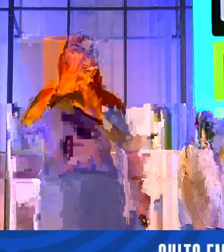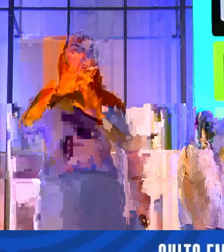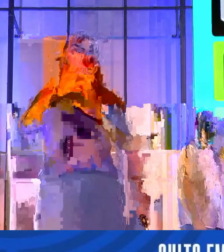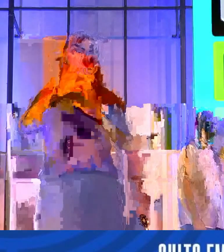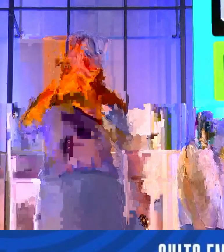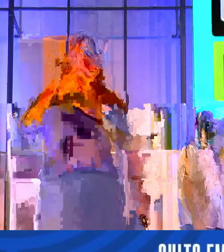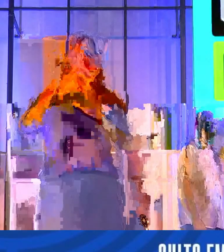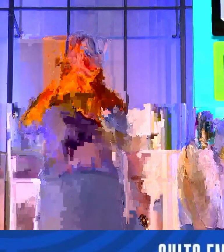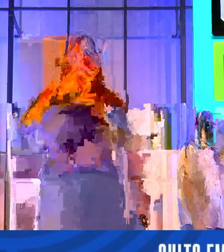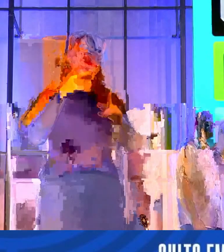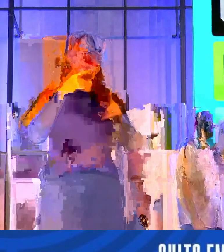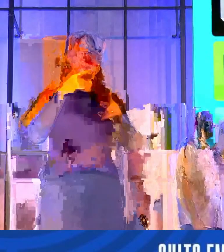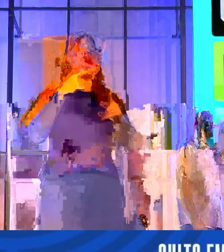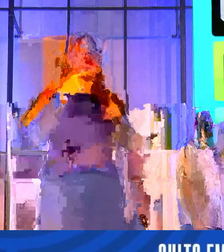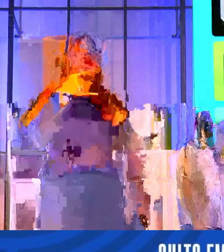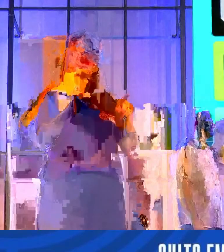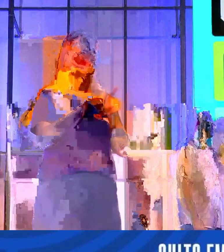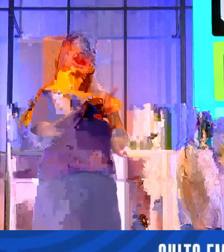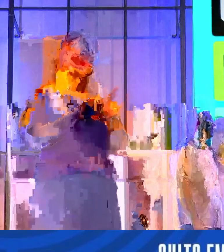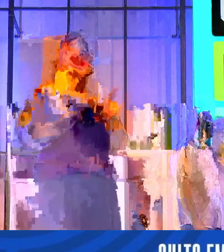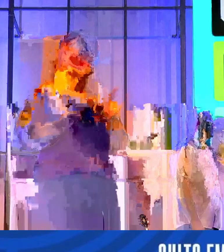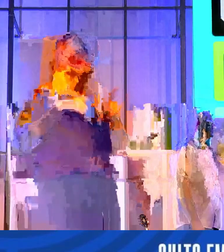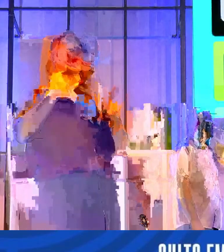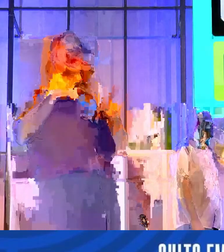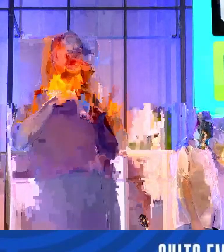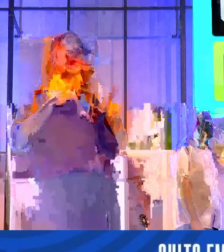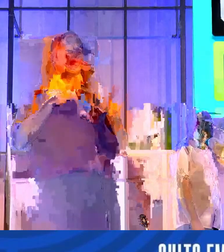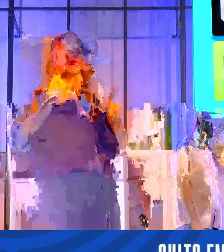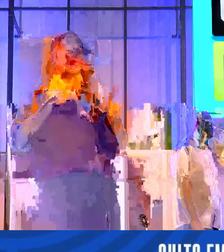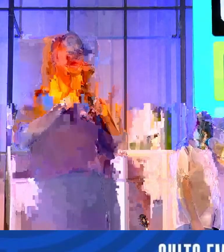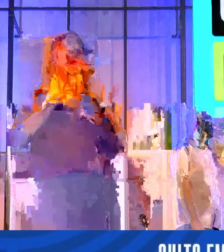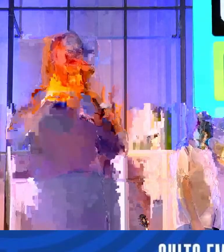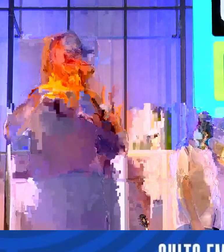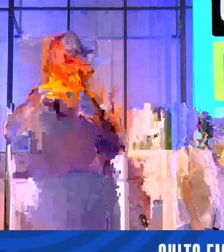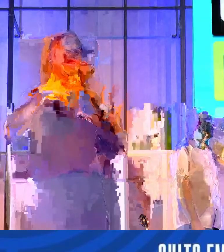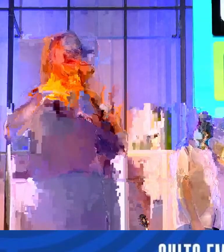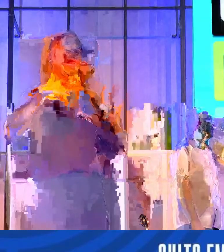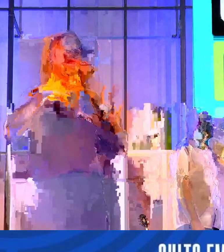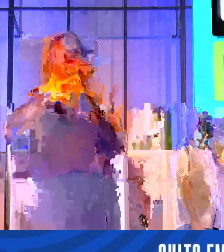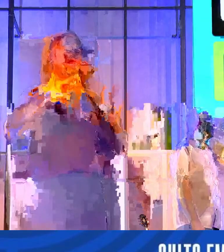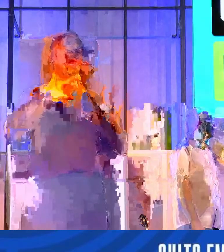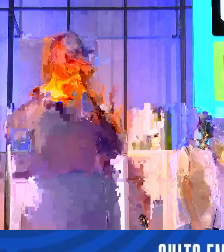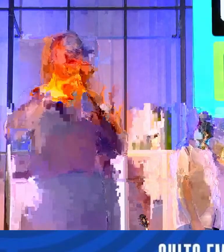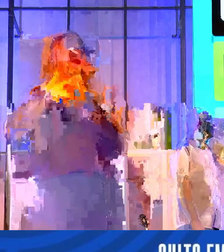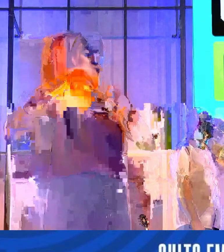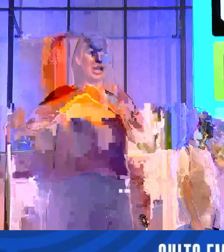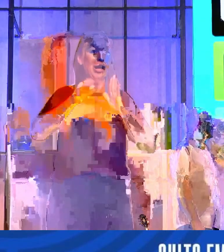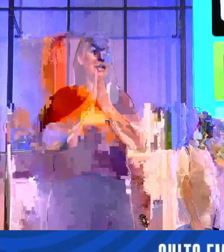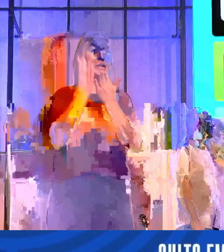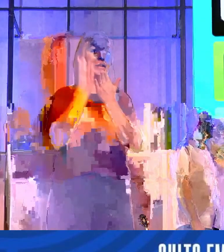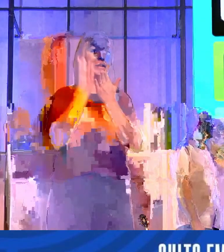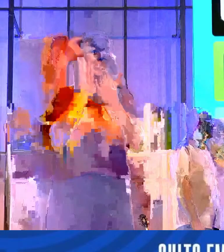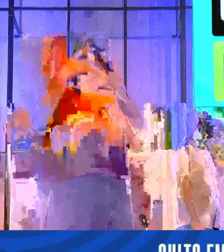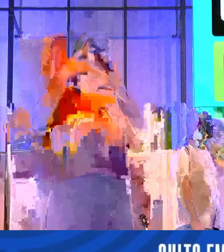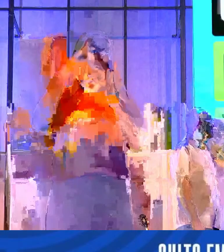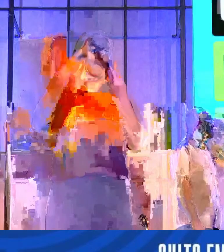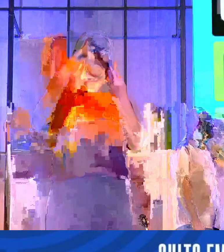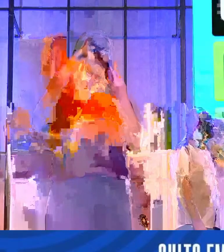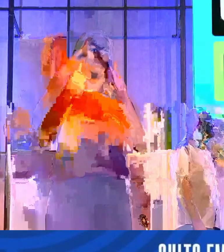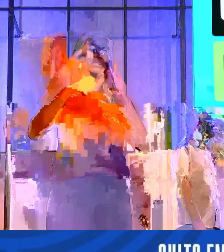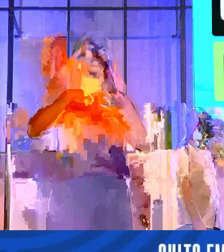mamãe, que a mamãe ame o papai, que a Bíblia diz que o lar precisa ser uma escola para a